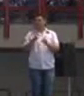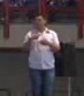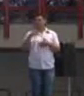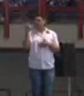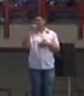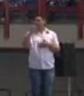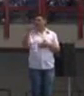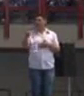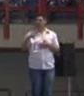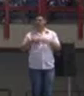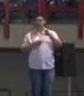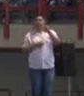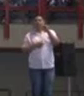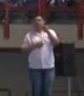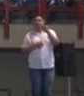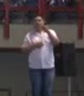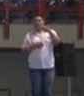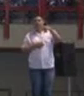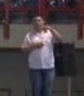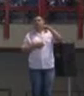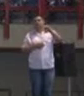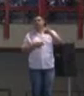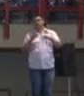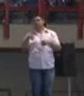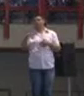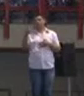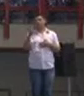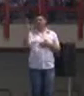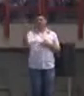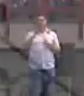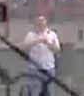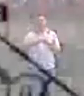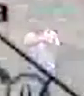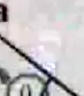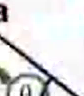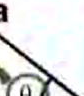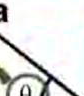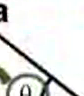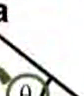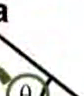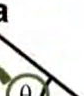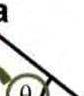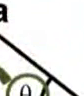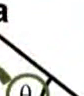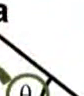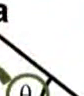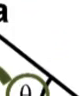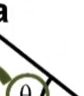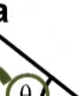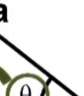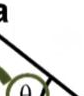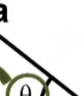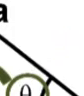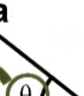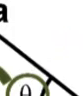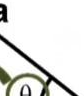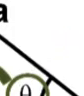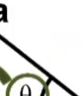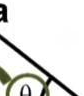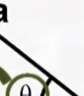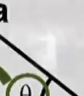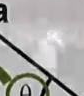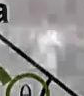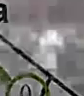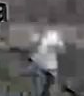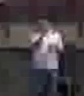calcular o cosseno, eu vou ter que fazer uma outra divisão. Que divisão é essa? Você tem que pegar o cateto adjacente e dividir